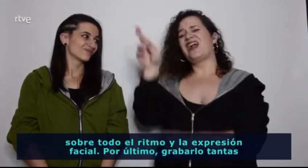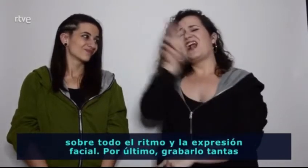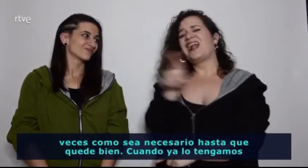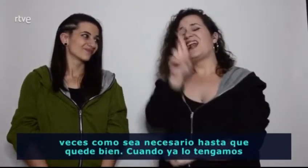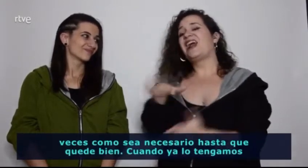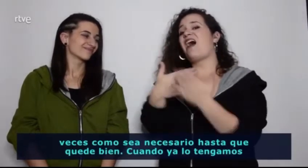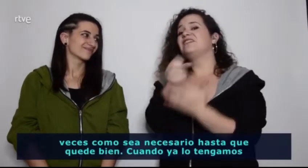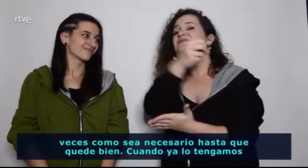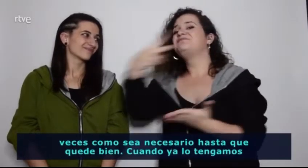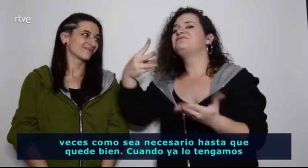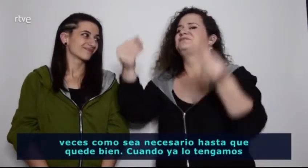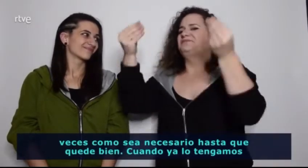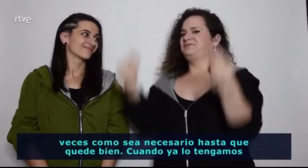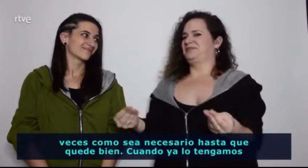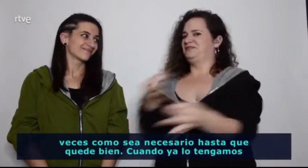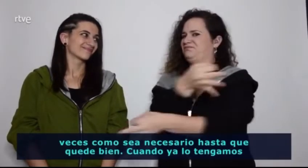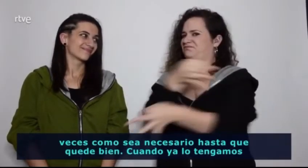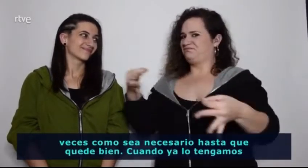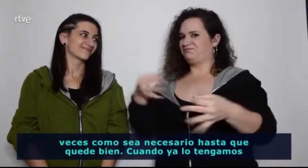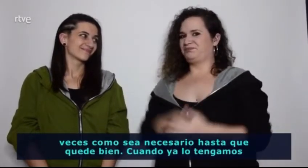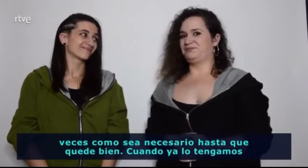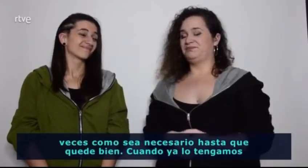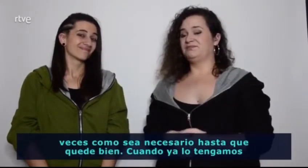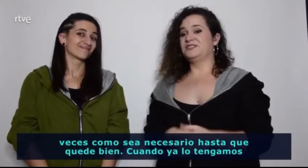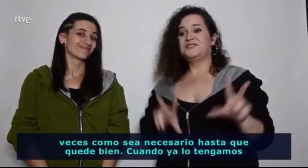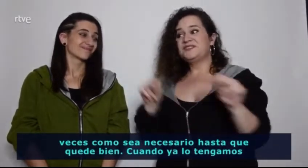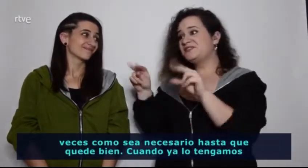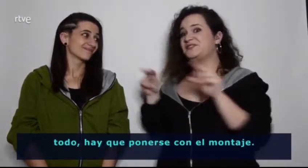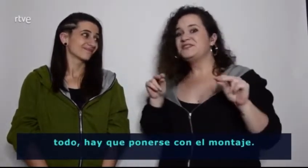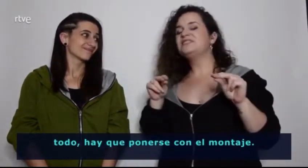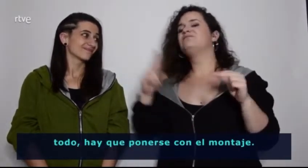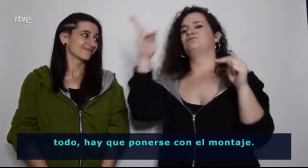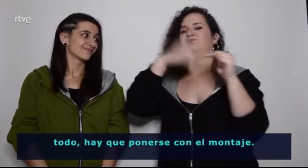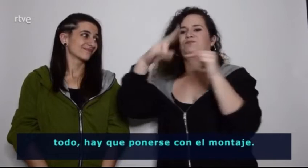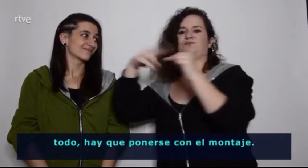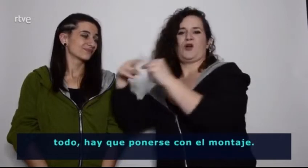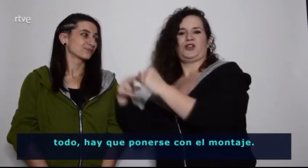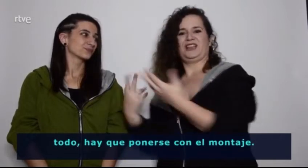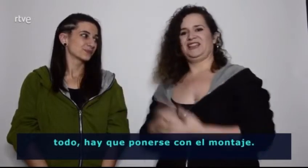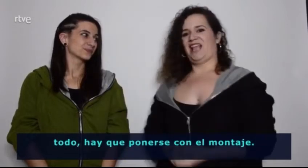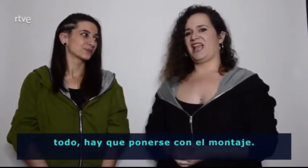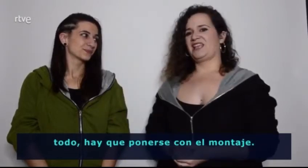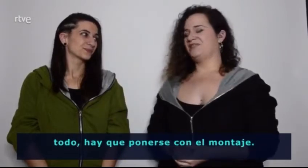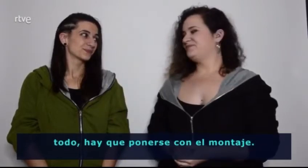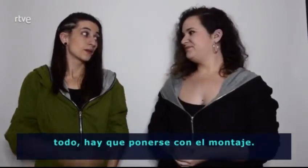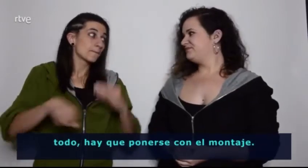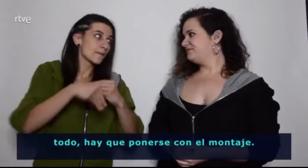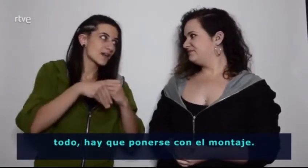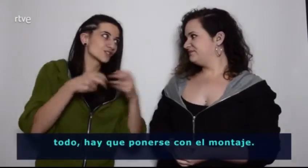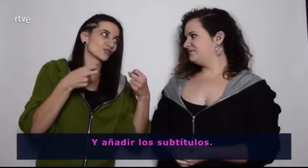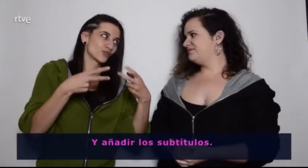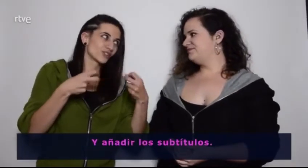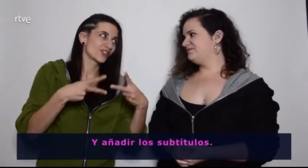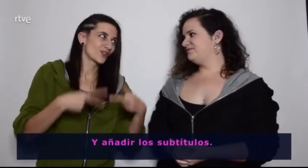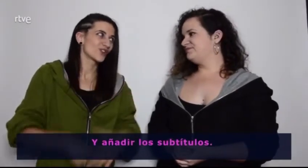sea necesario, hasta que quede bien. Cuando ya lo tengamos todo, hay que ponerse con el montaje. Y añadir los subtítulos.